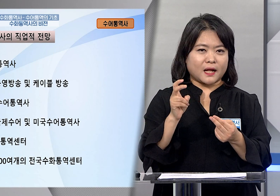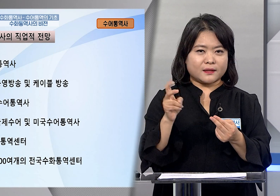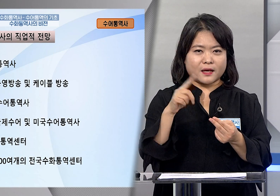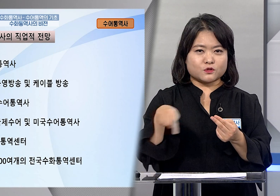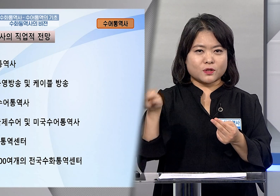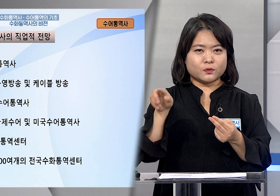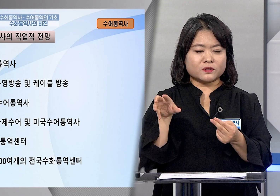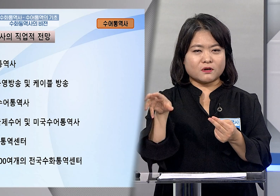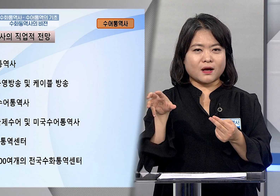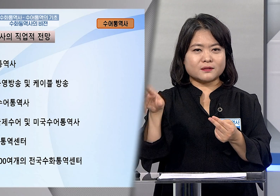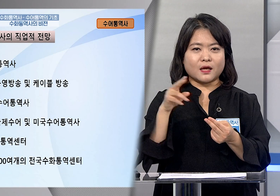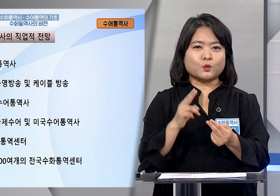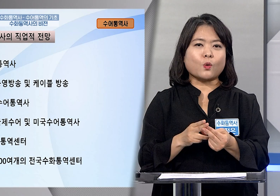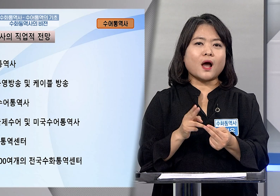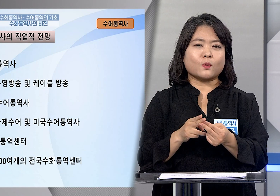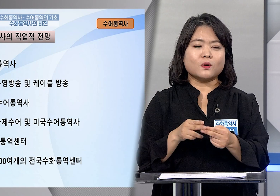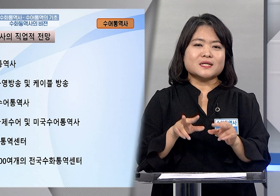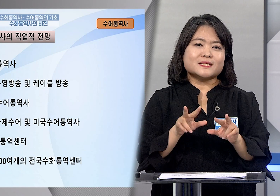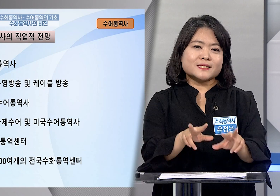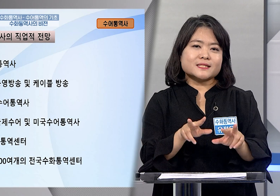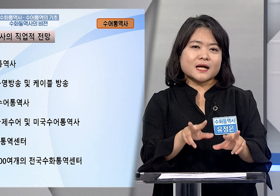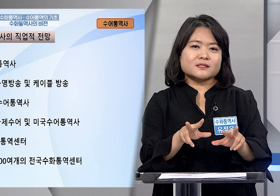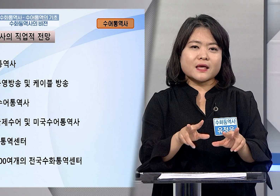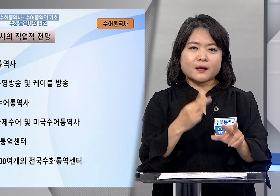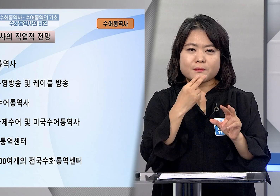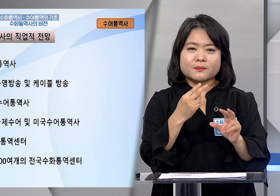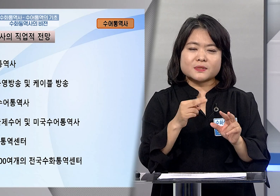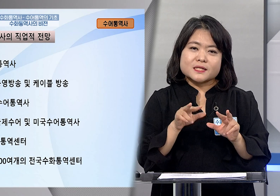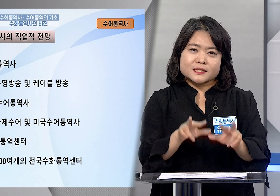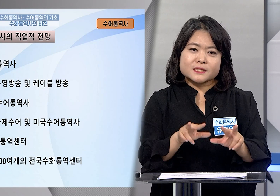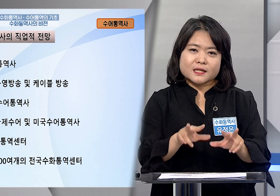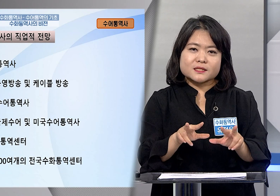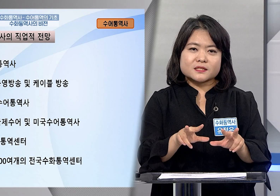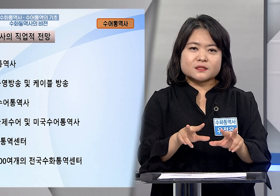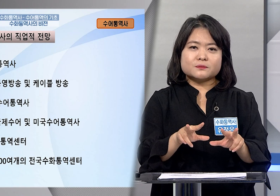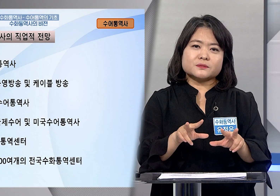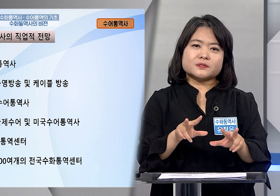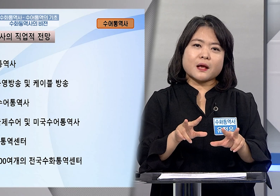예, 수화 통역 들어가는 게 녹화로 실시간 지금